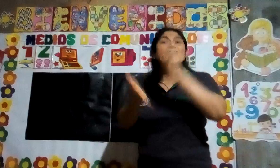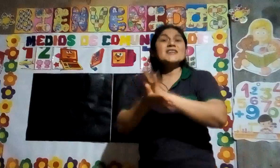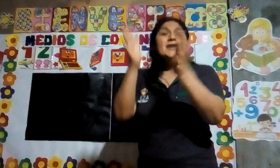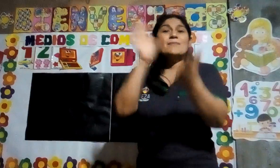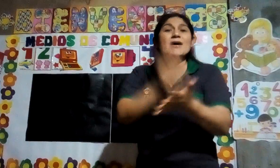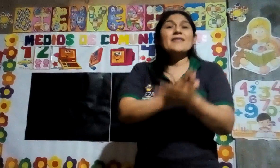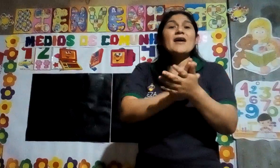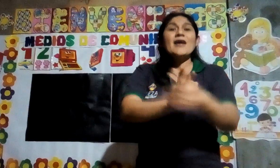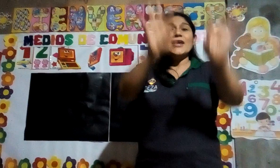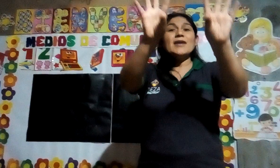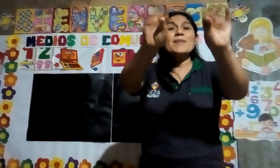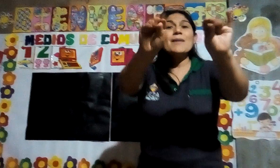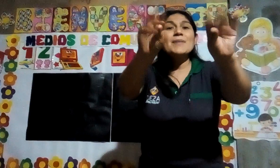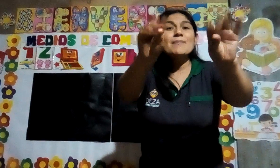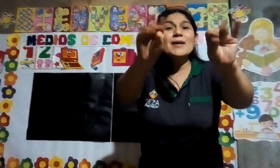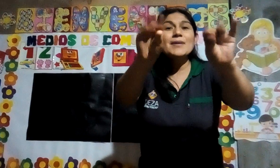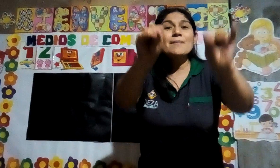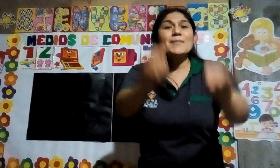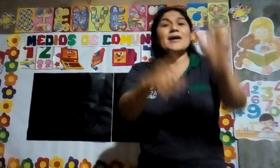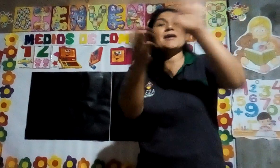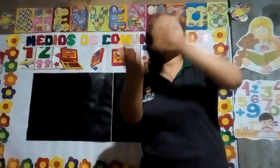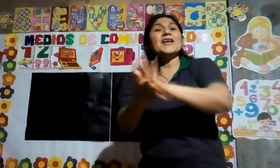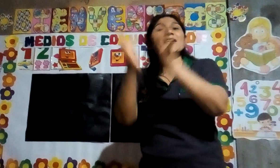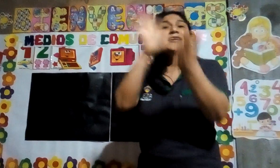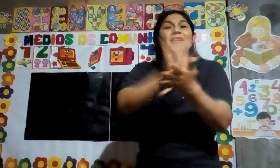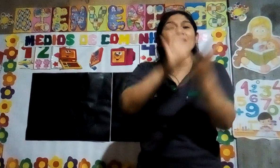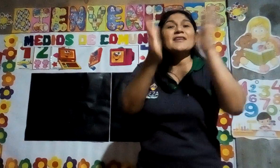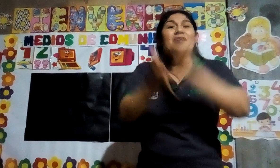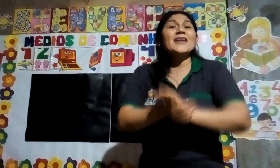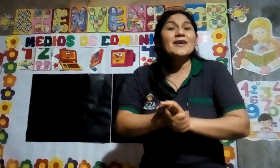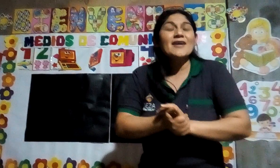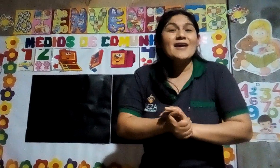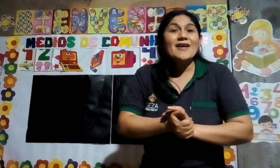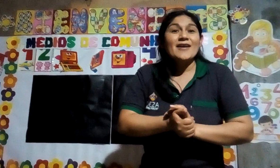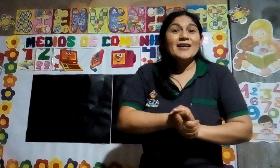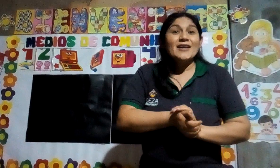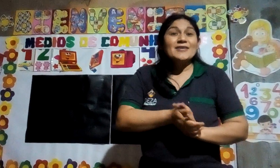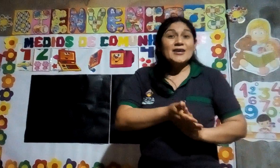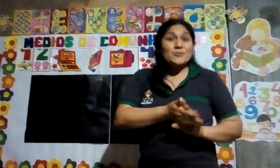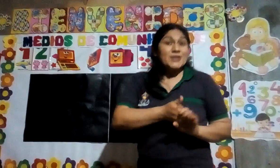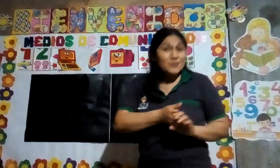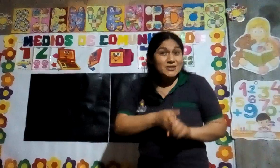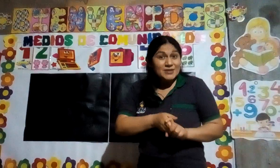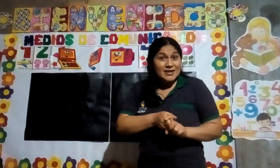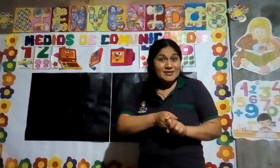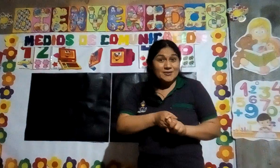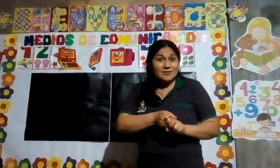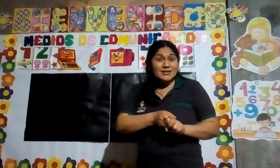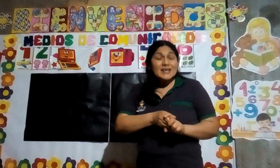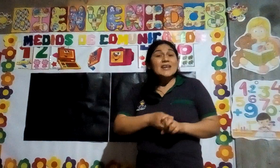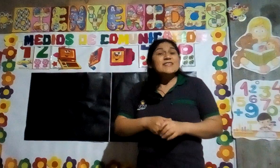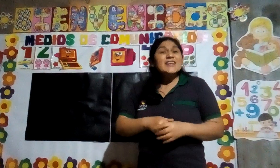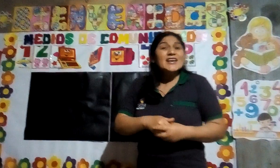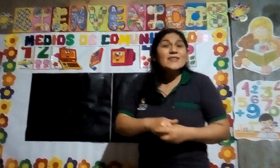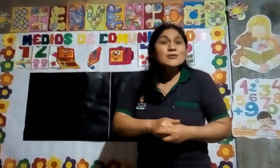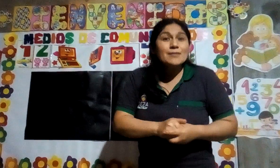tras llamada y bla, bla, bla, bla, bla. Rin, rin, rin. ¿Escucharon, chicos, la canción? ¿De qué nos